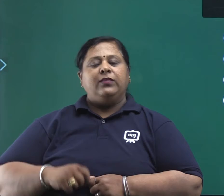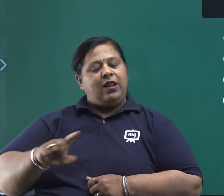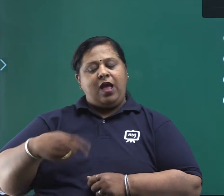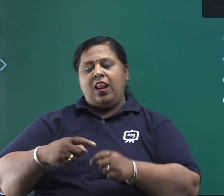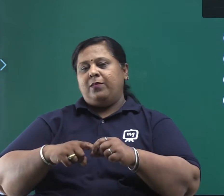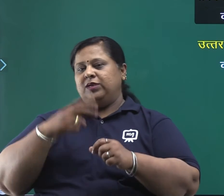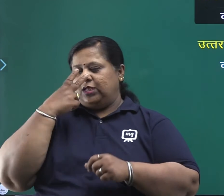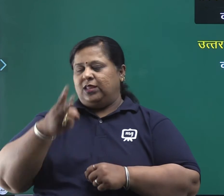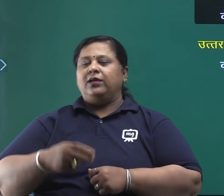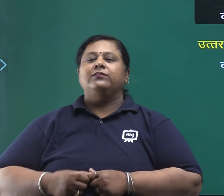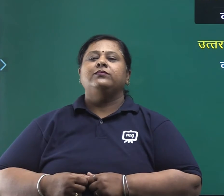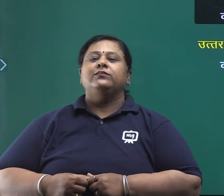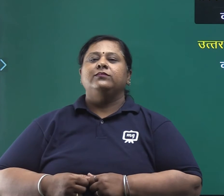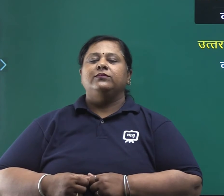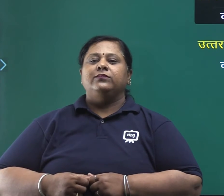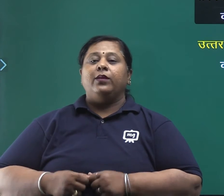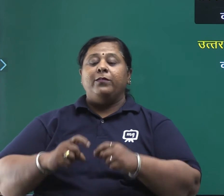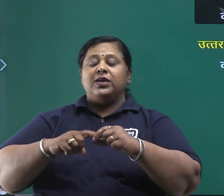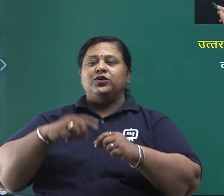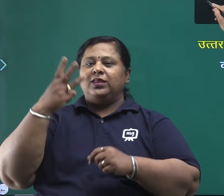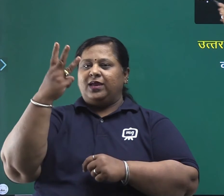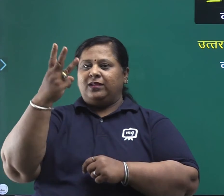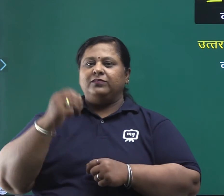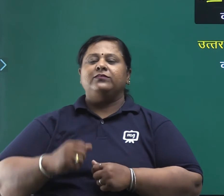आज का प्रश्न देखते हैं। प्रश्न 3।